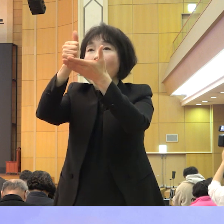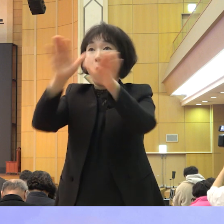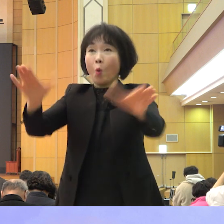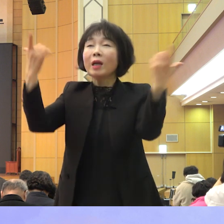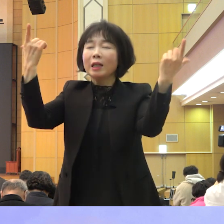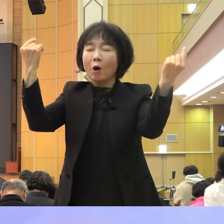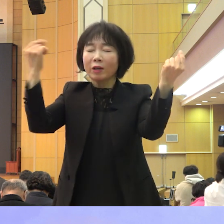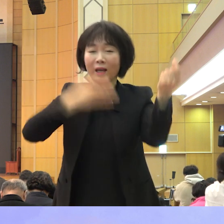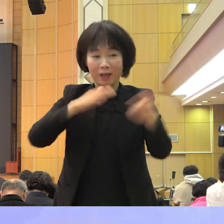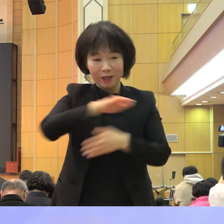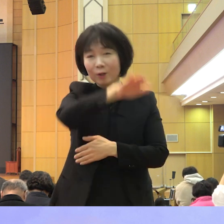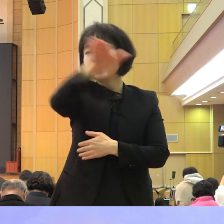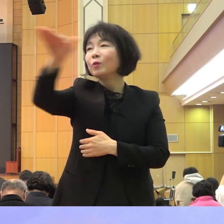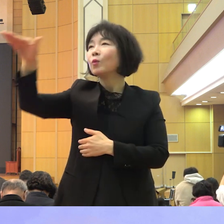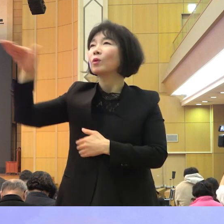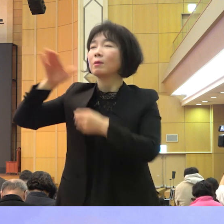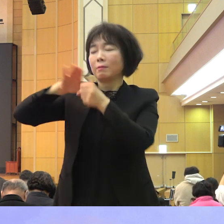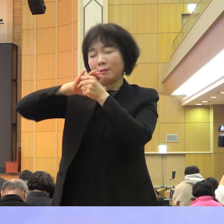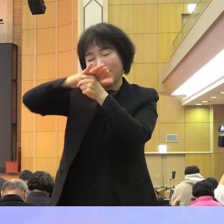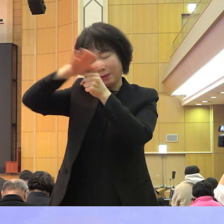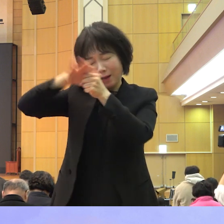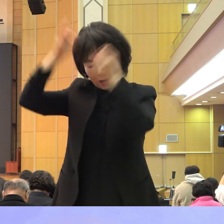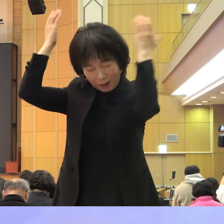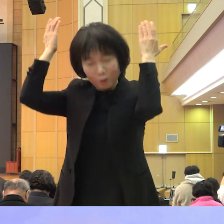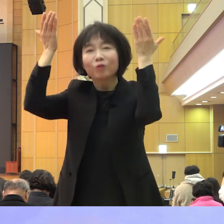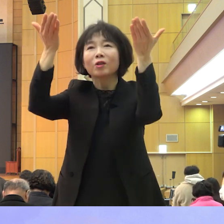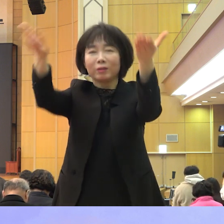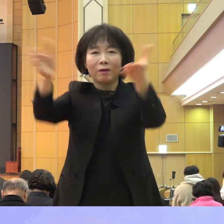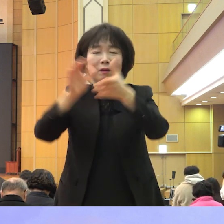이렇게 우리를 사랑하셔서